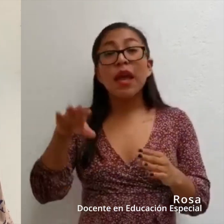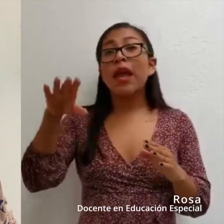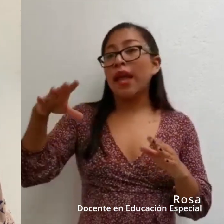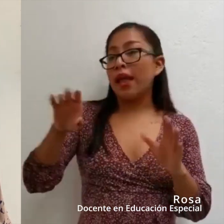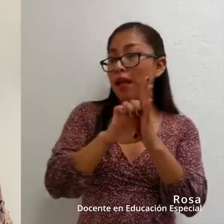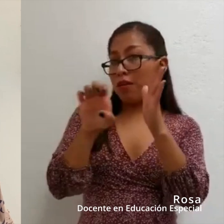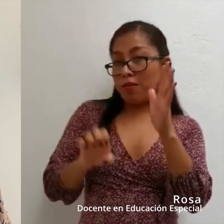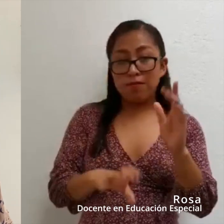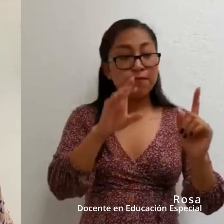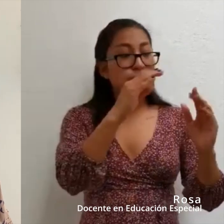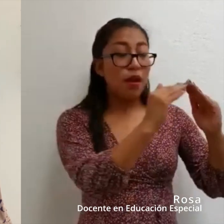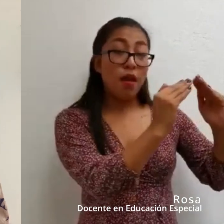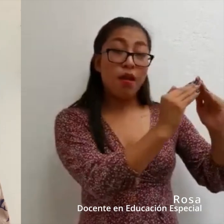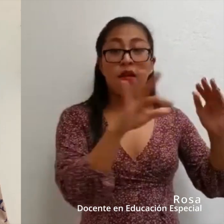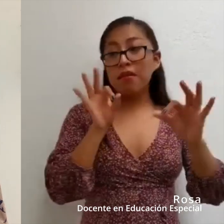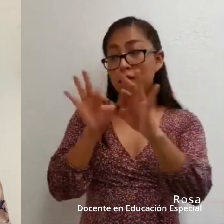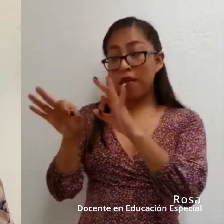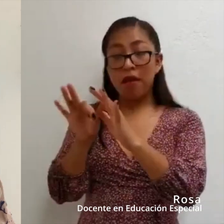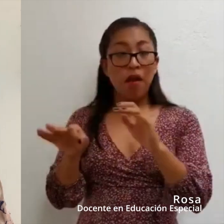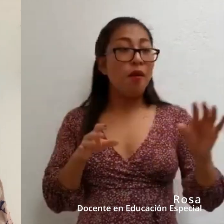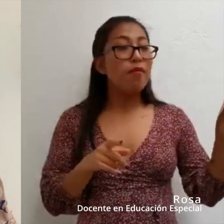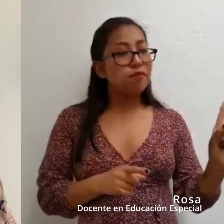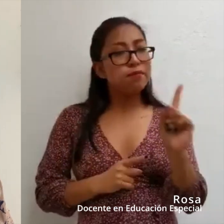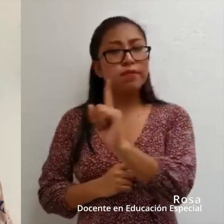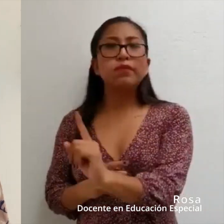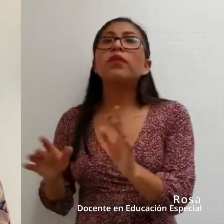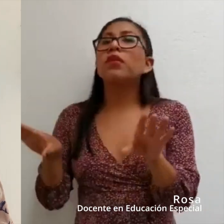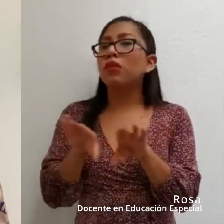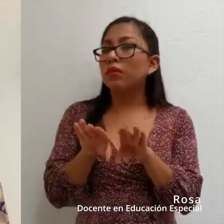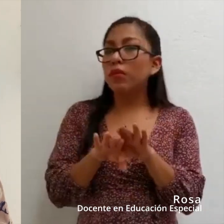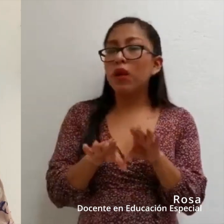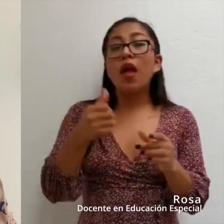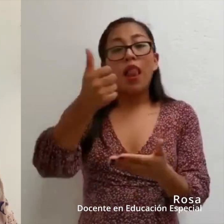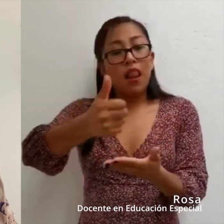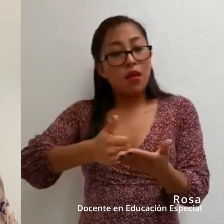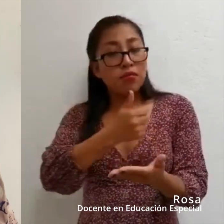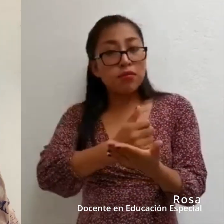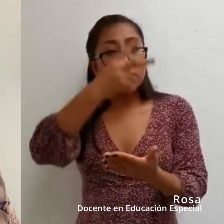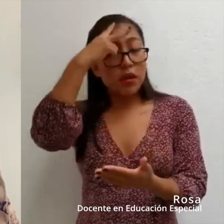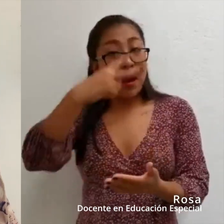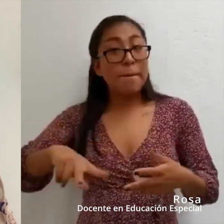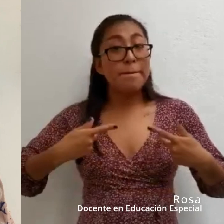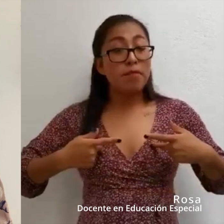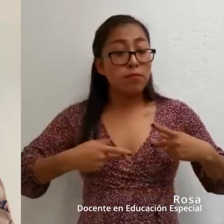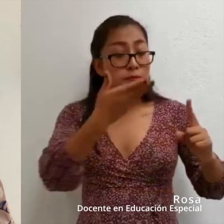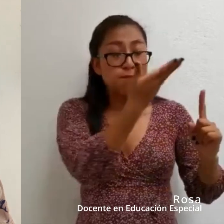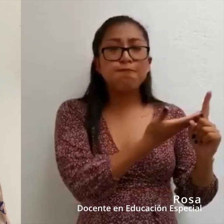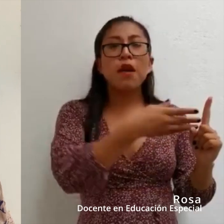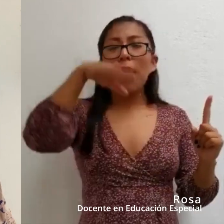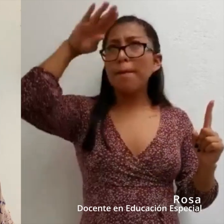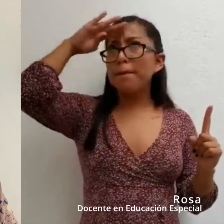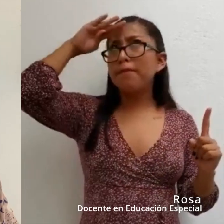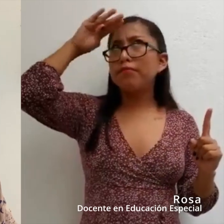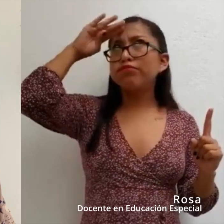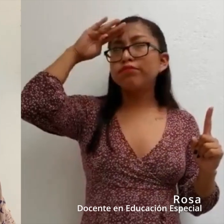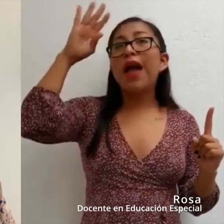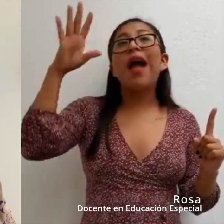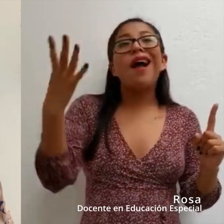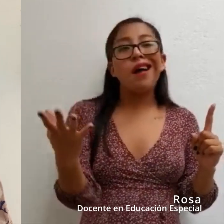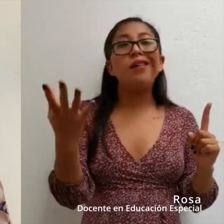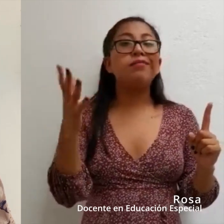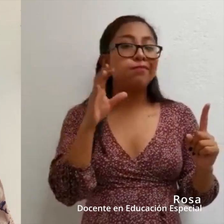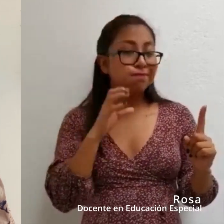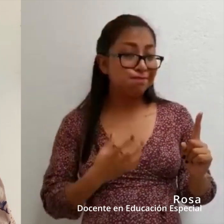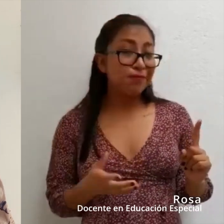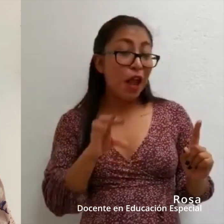cuando pensamos en transportarnos de casa al trabajo, una persona que vive en la Ciudad de México automáticamente pensará